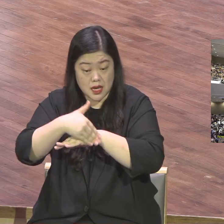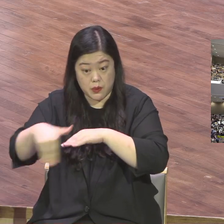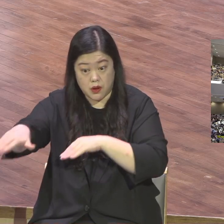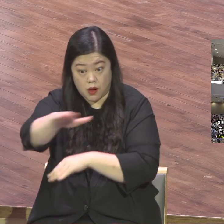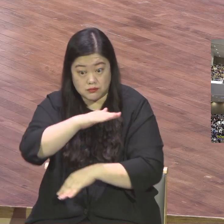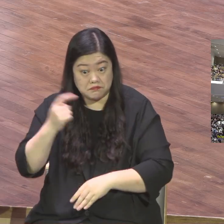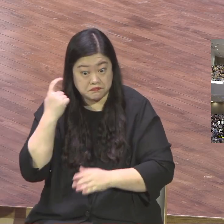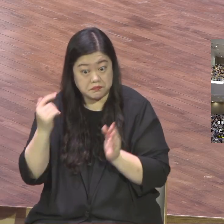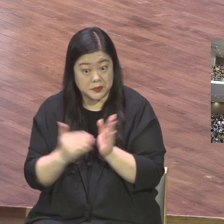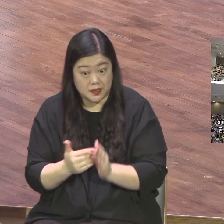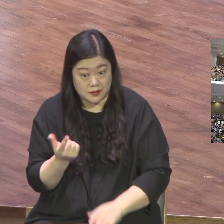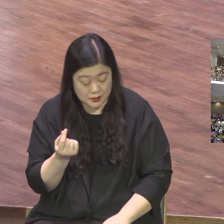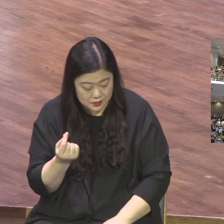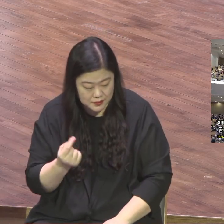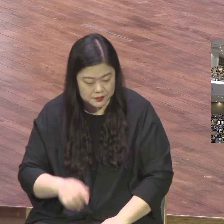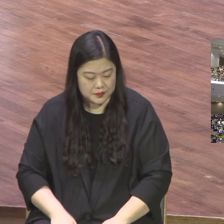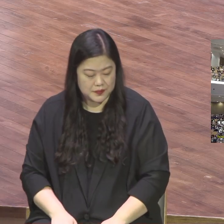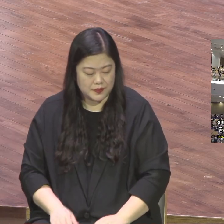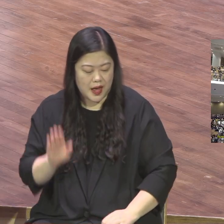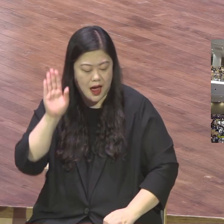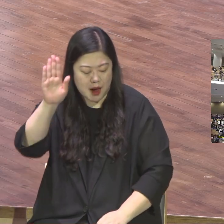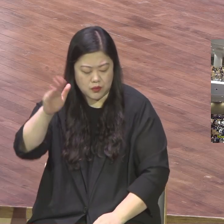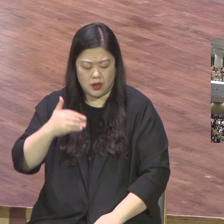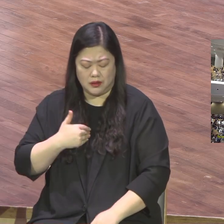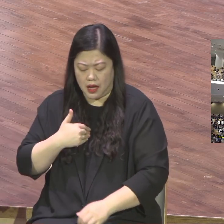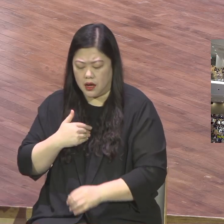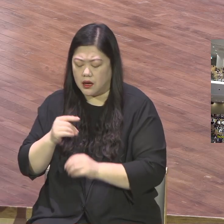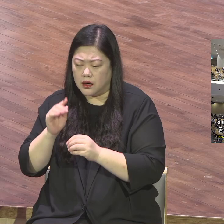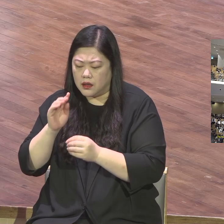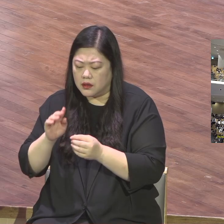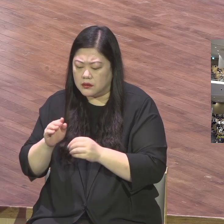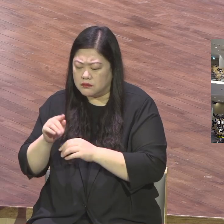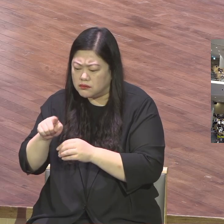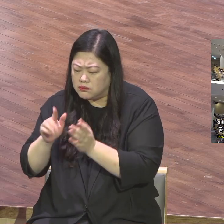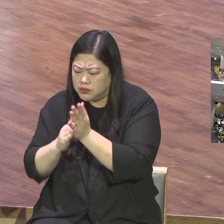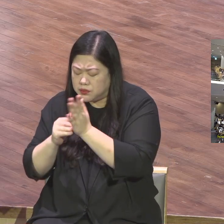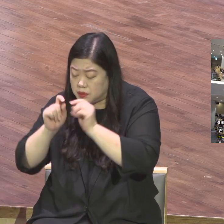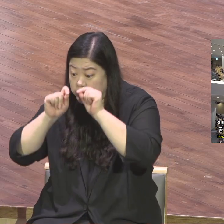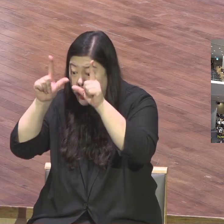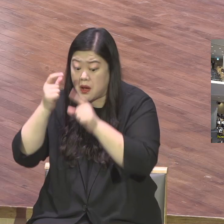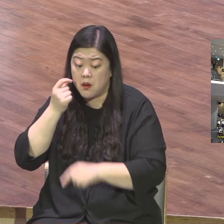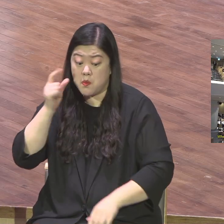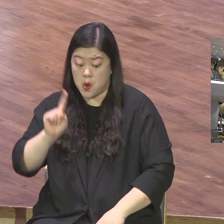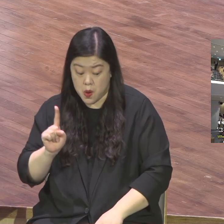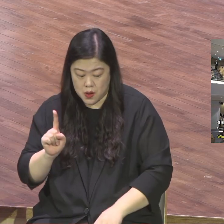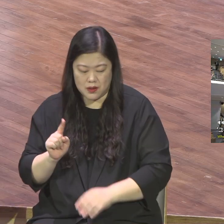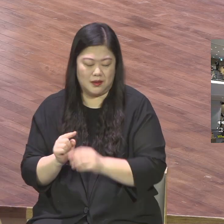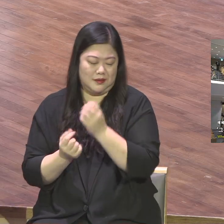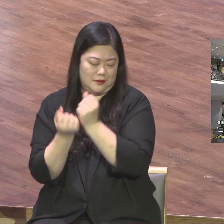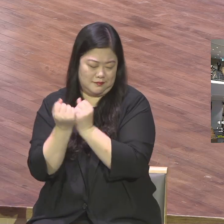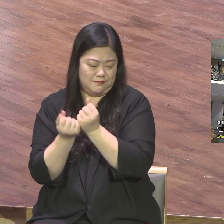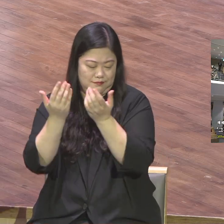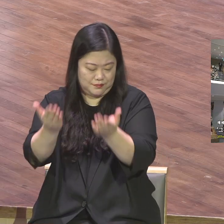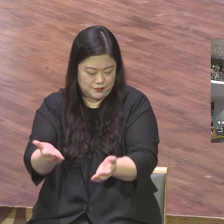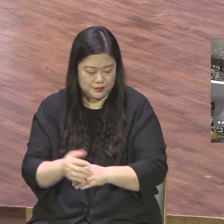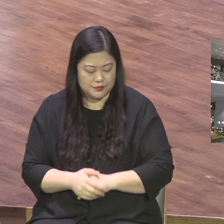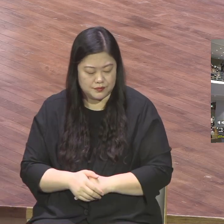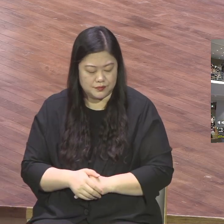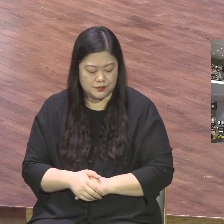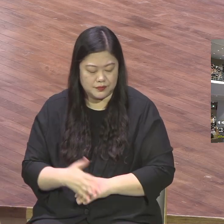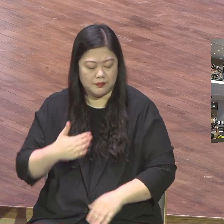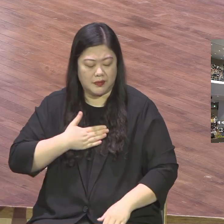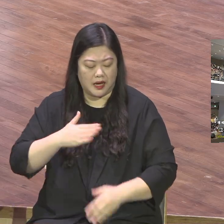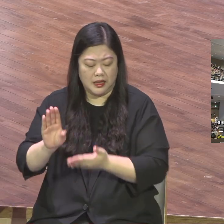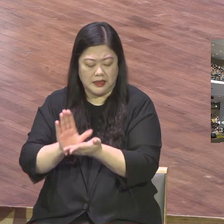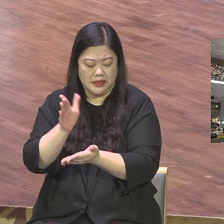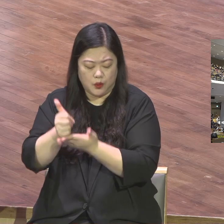터이라. 곧 계시로 내게 비밀을 알게 하신 것은 내가 먼저 간단히 기록함과 같으니 그것을 읽으면